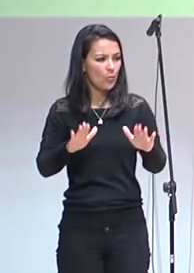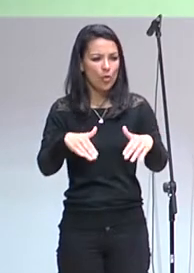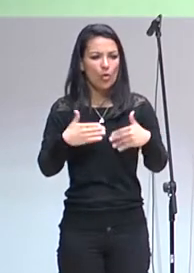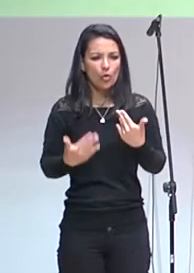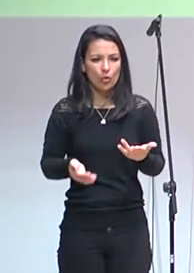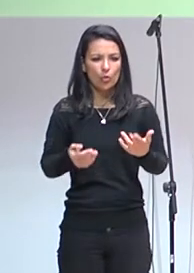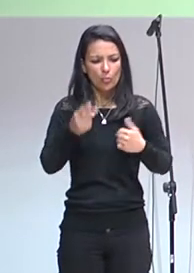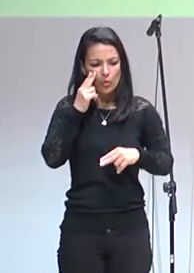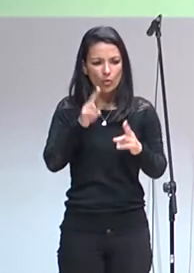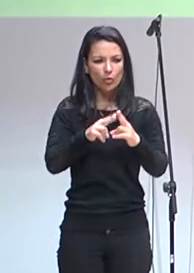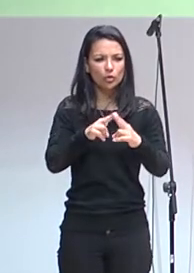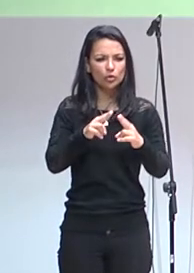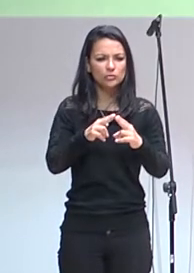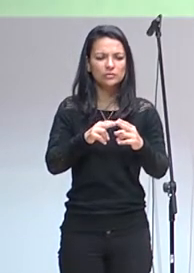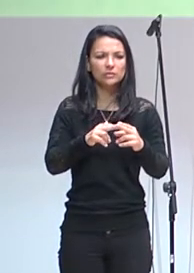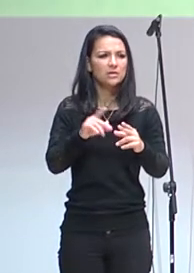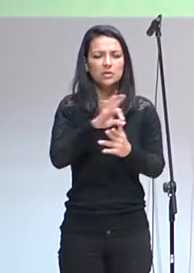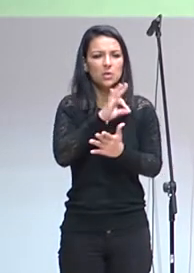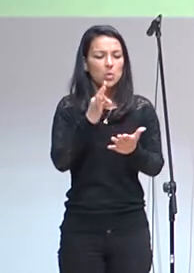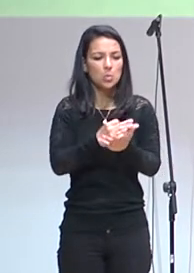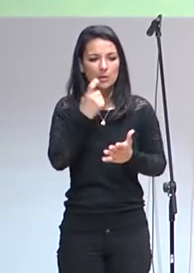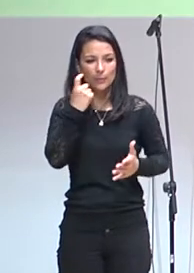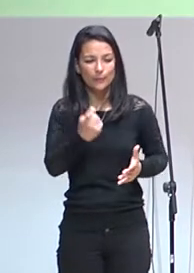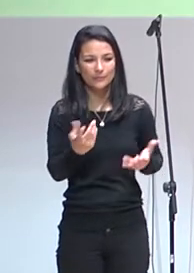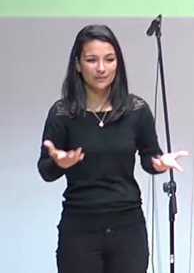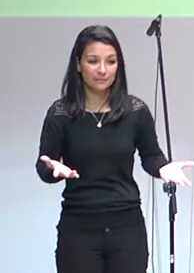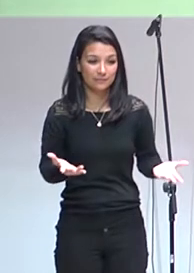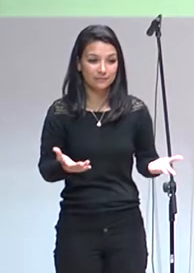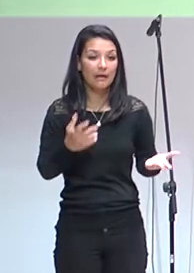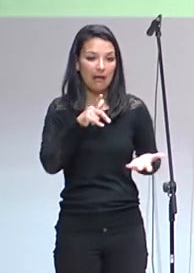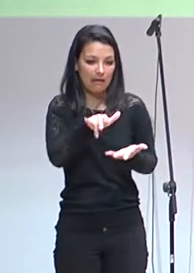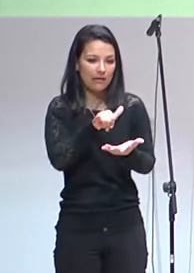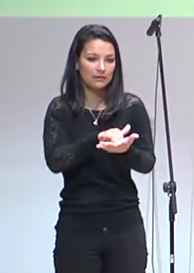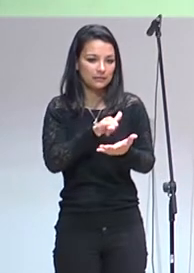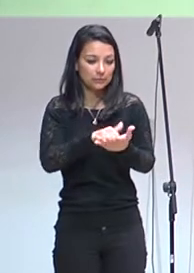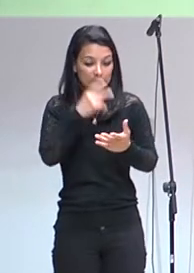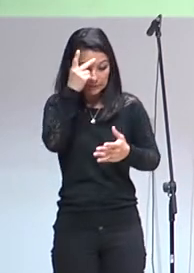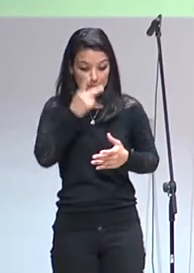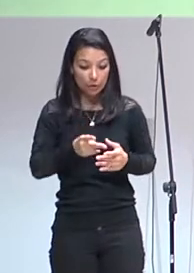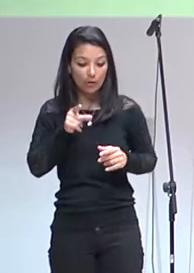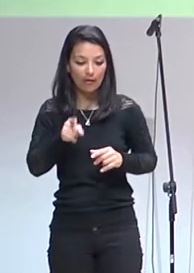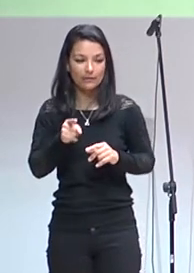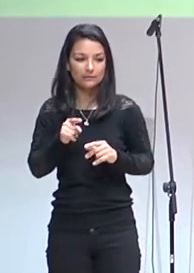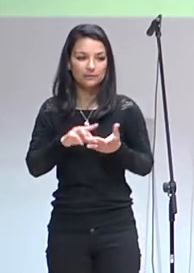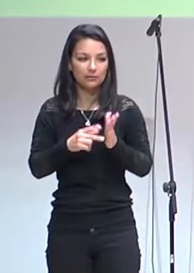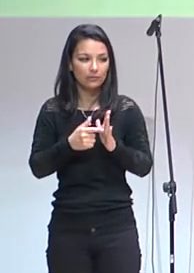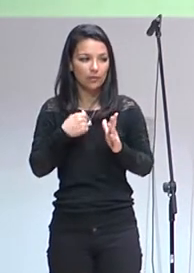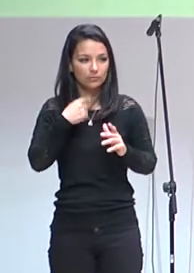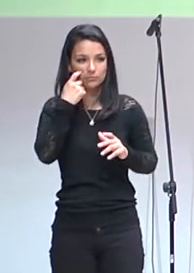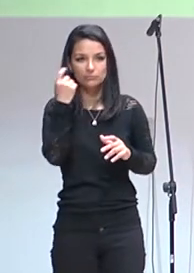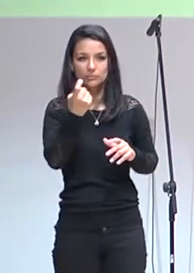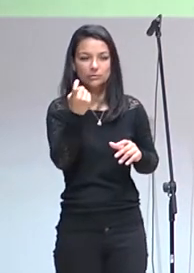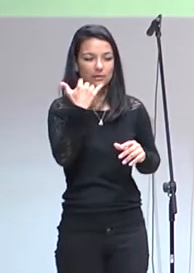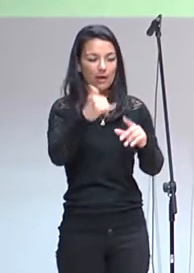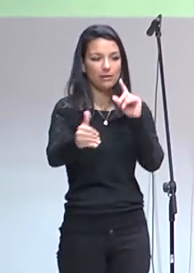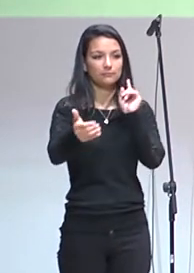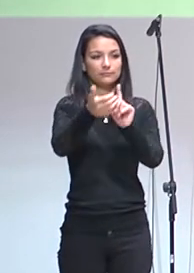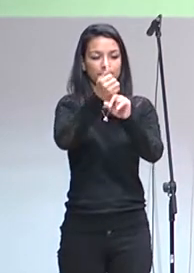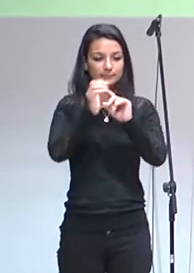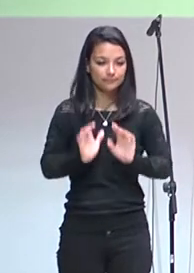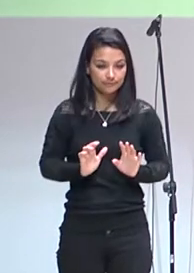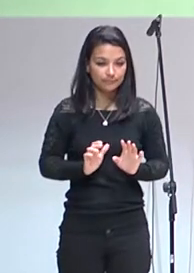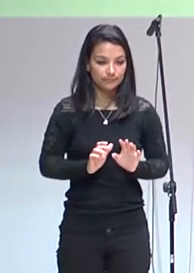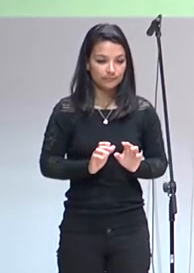hemos buscado? Entonces, yo creo que es esa búsqueda. La historia nos permite buscarnos para encontrarnos, ¿sí? Y